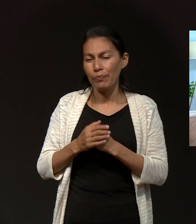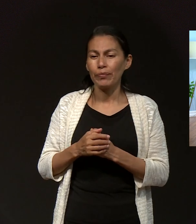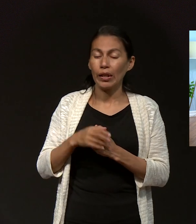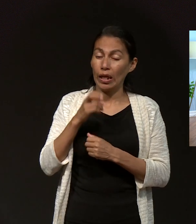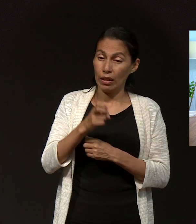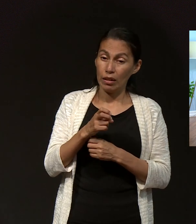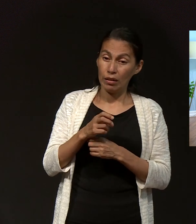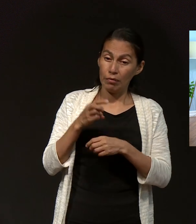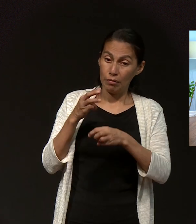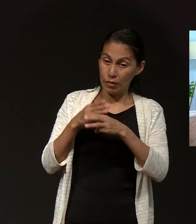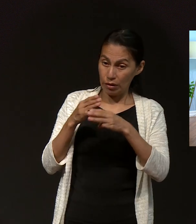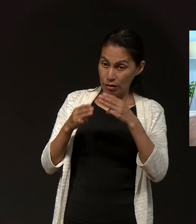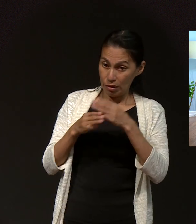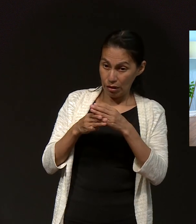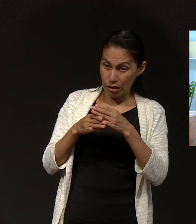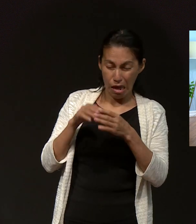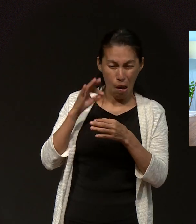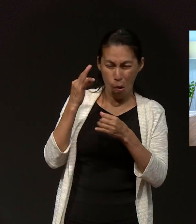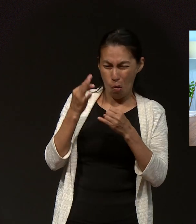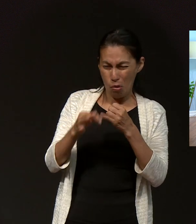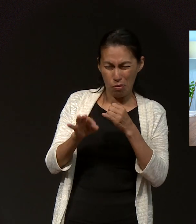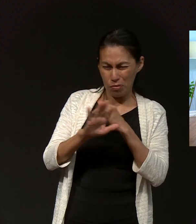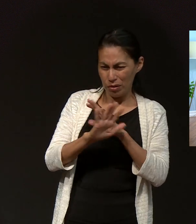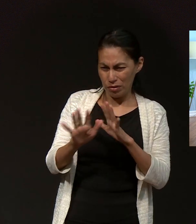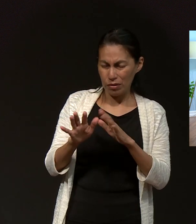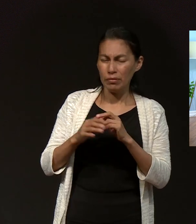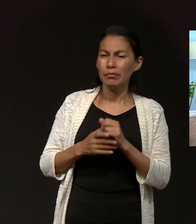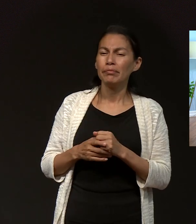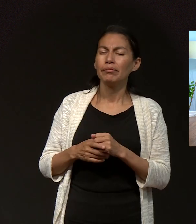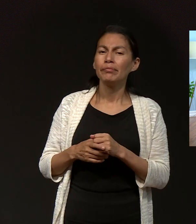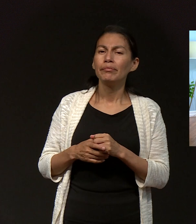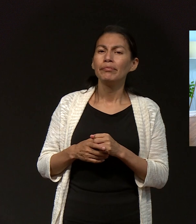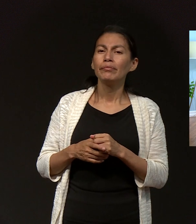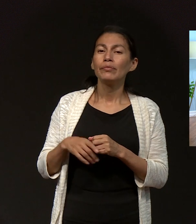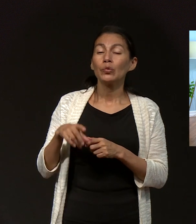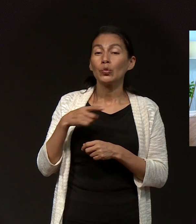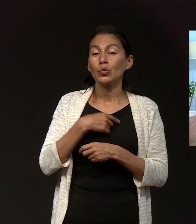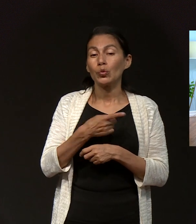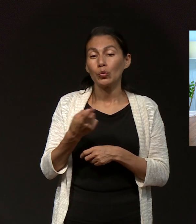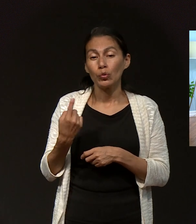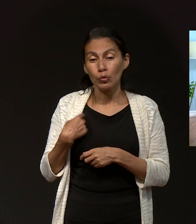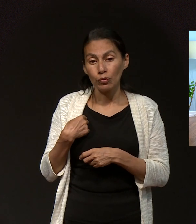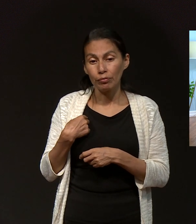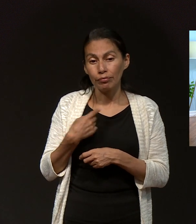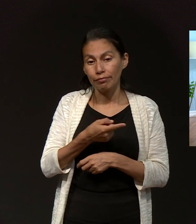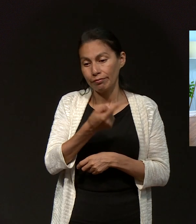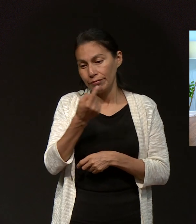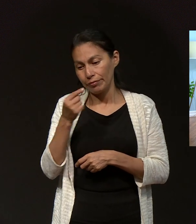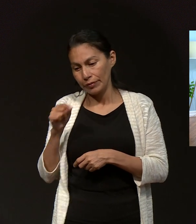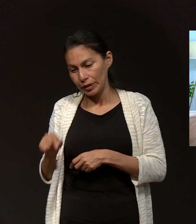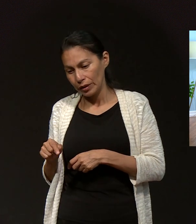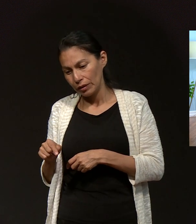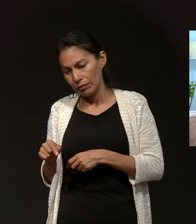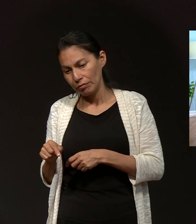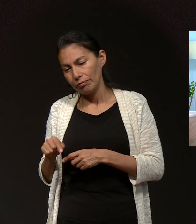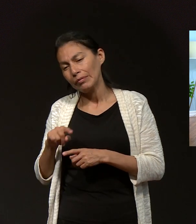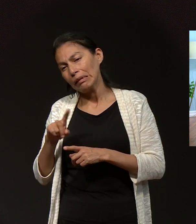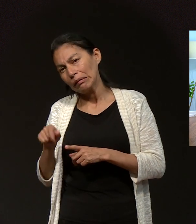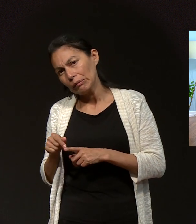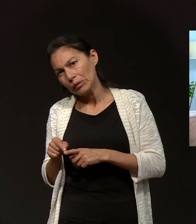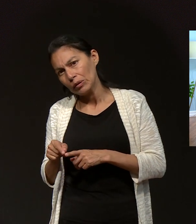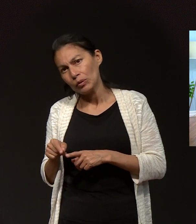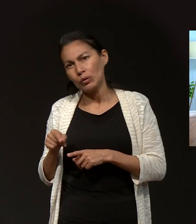Entonces, estaba en sus materias de titulación, que era un semestre de titulación. Así que, cuando nos venimos, tuvo